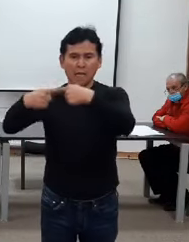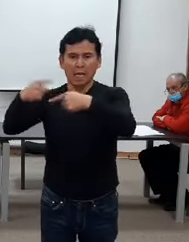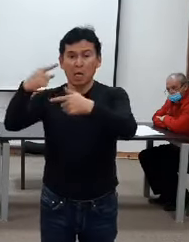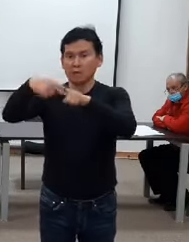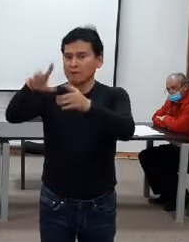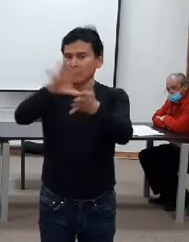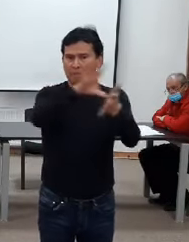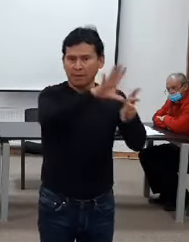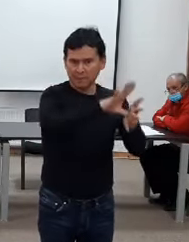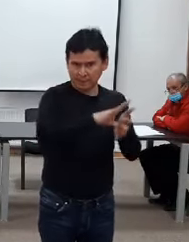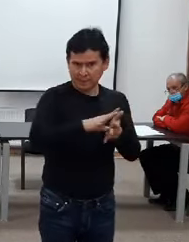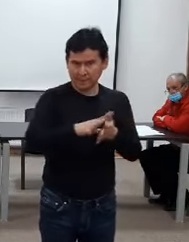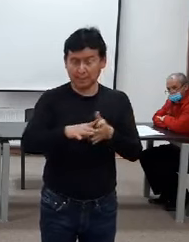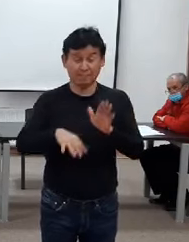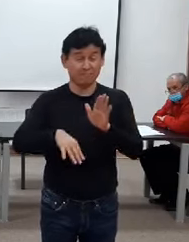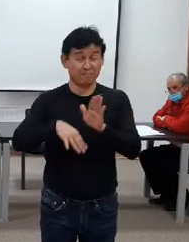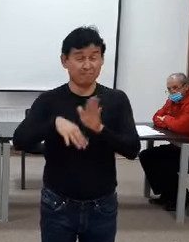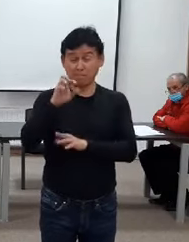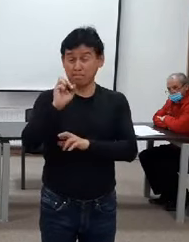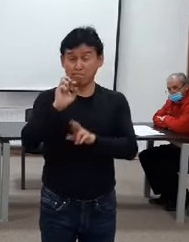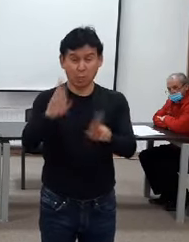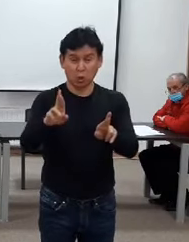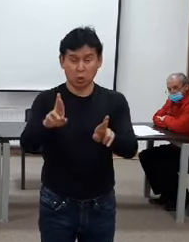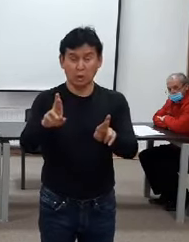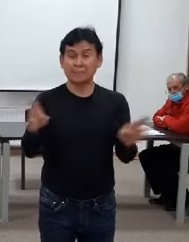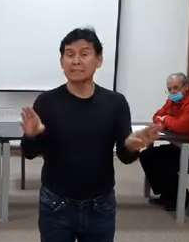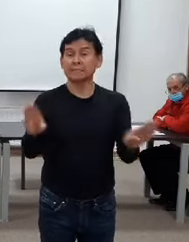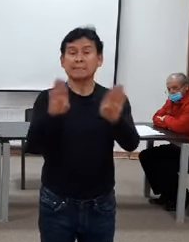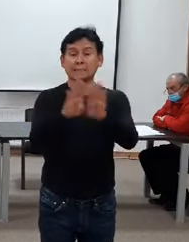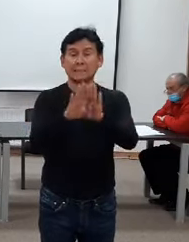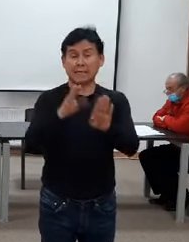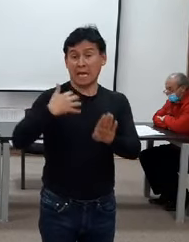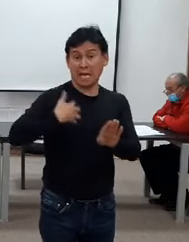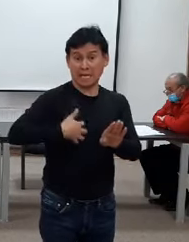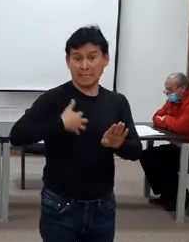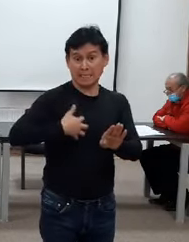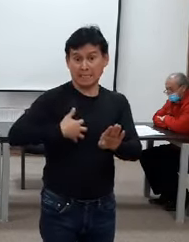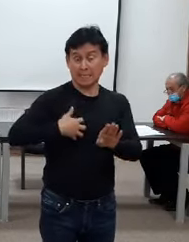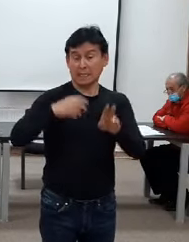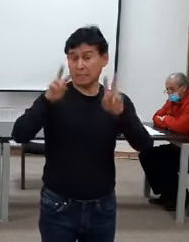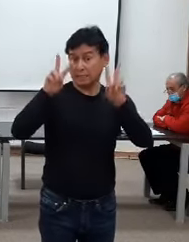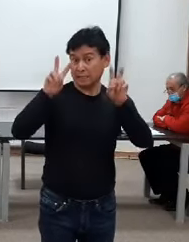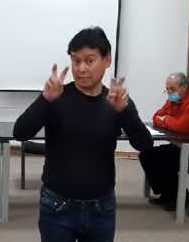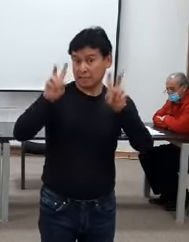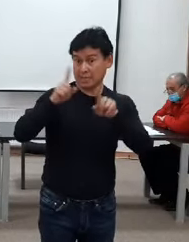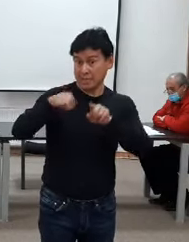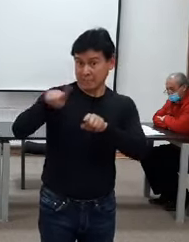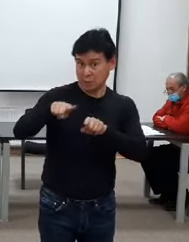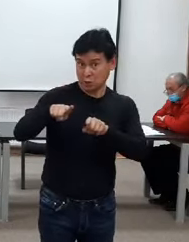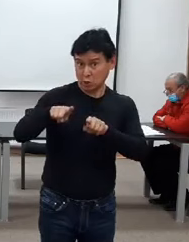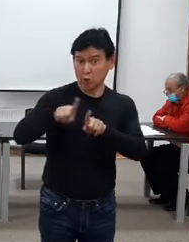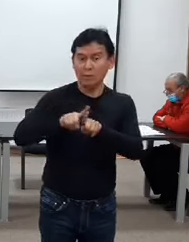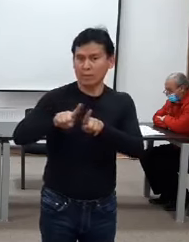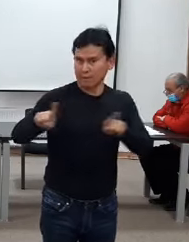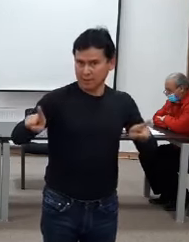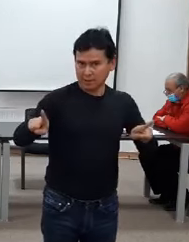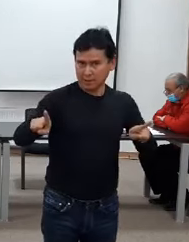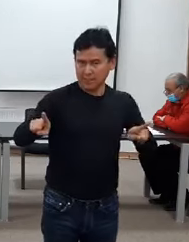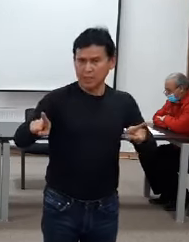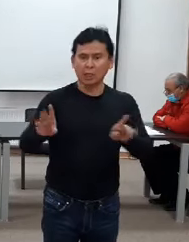específicamente el cierre más drástico que realizó la República Argentina, en el sentido que ellos, a diferencia nuestra,